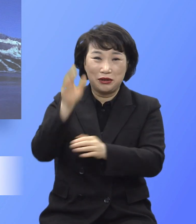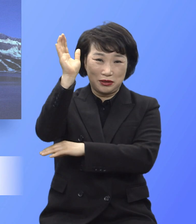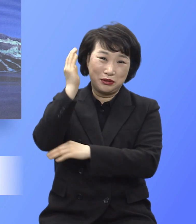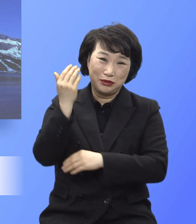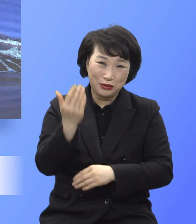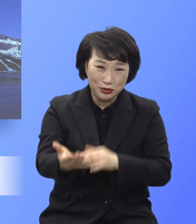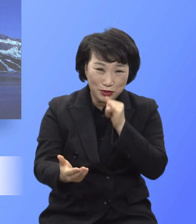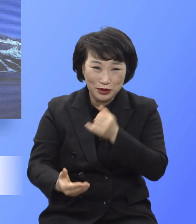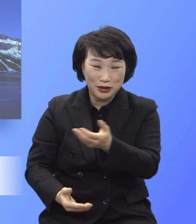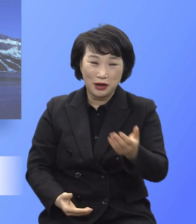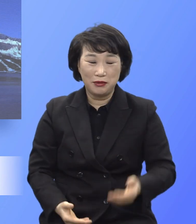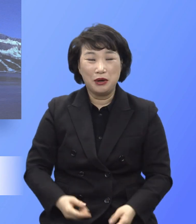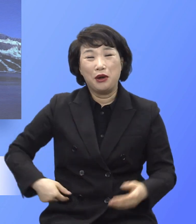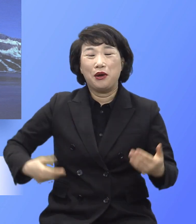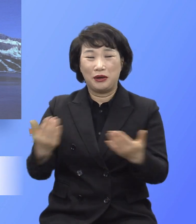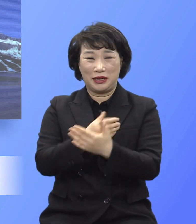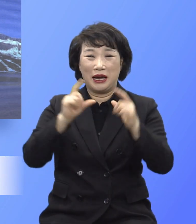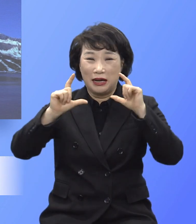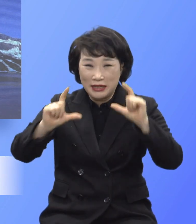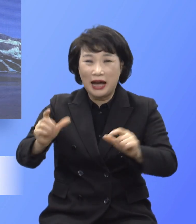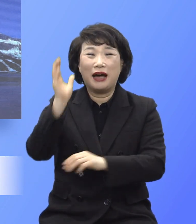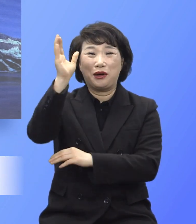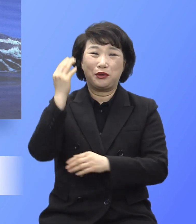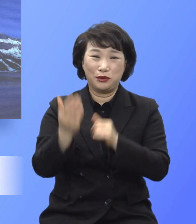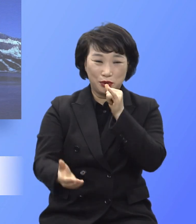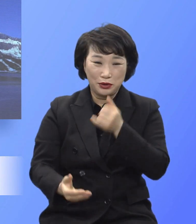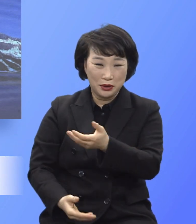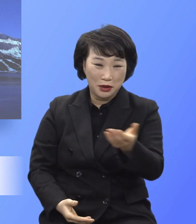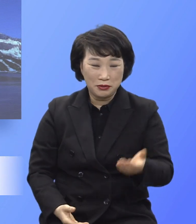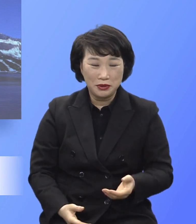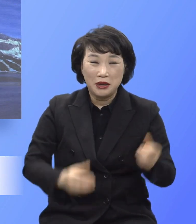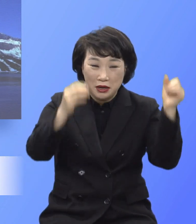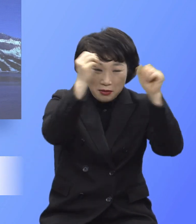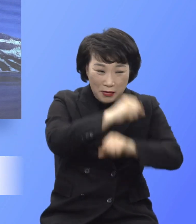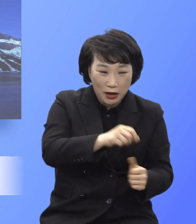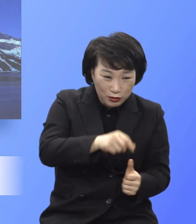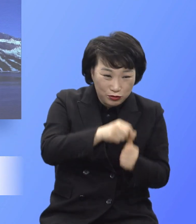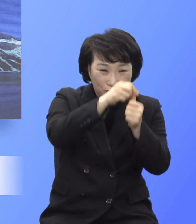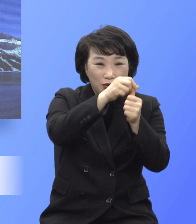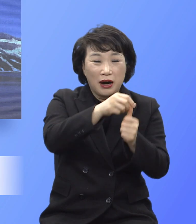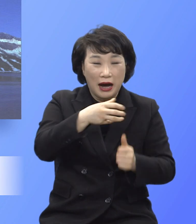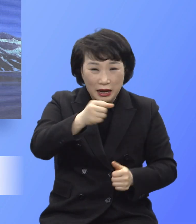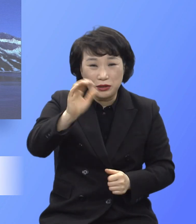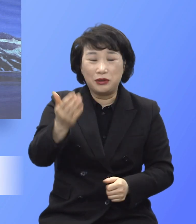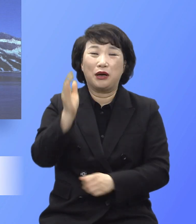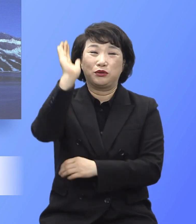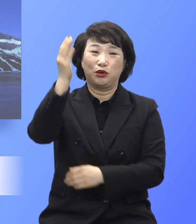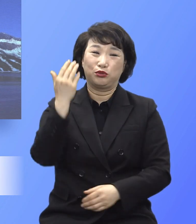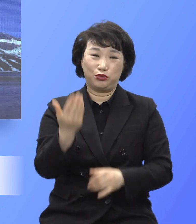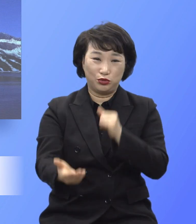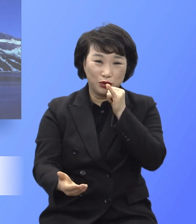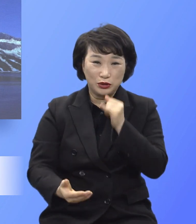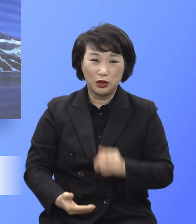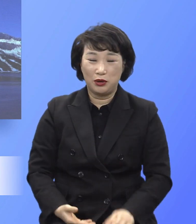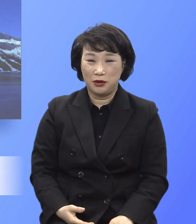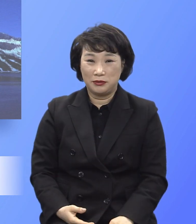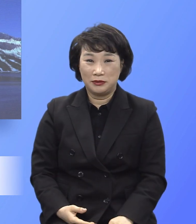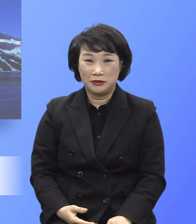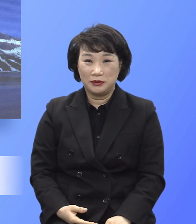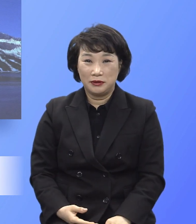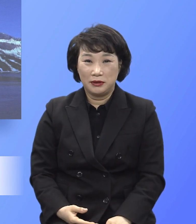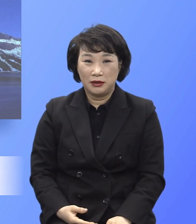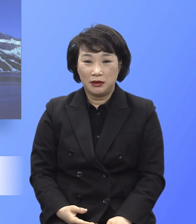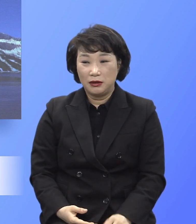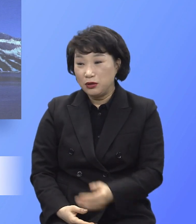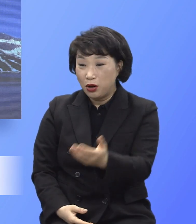말씀하시고 회개하라고 말씀하시고 멸망해서 구원받으라고 말하고 있다 이